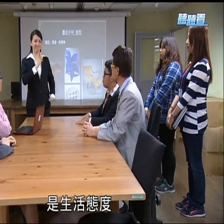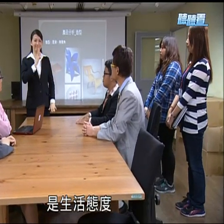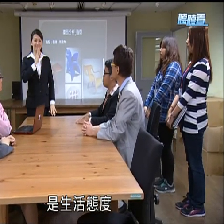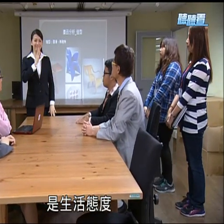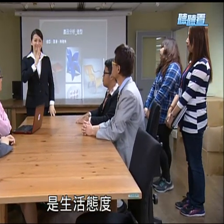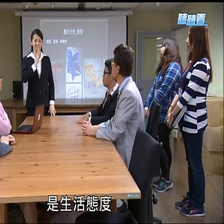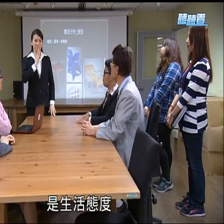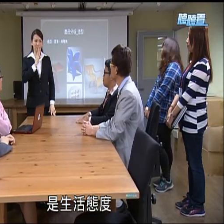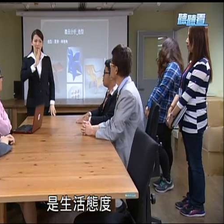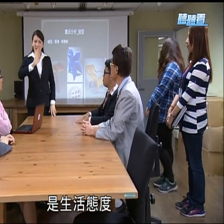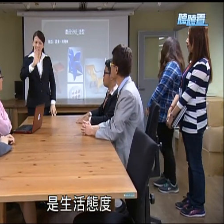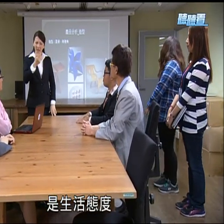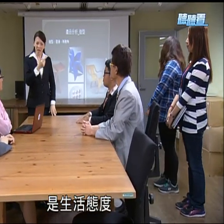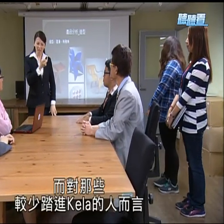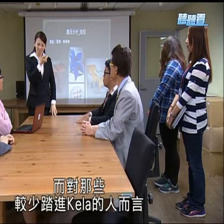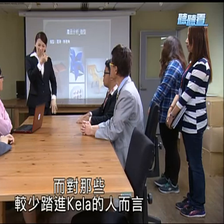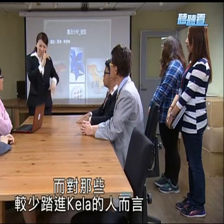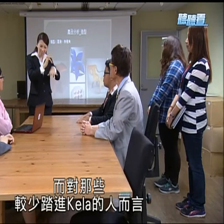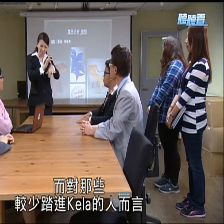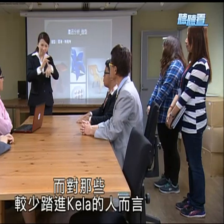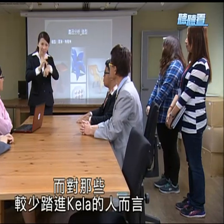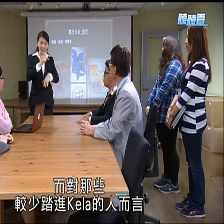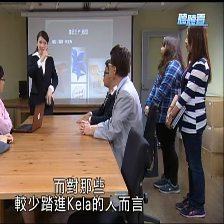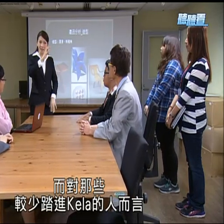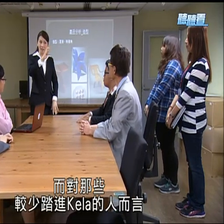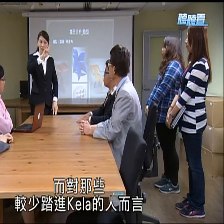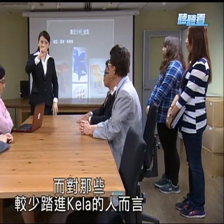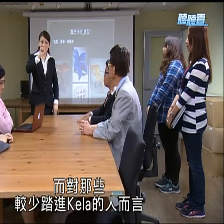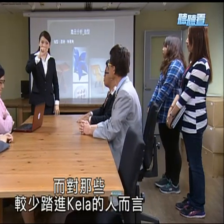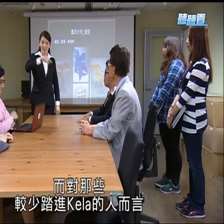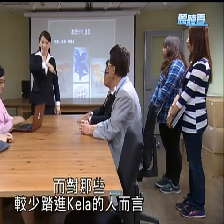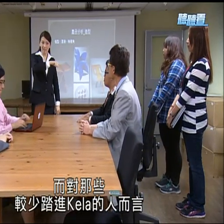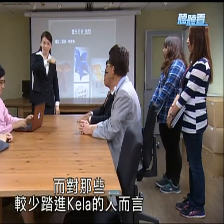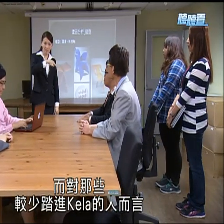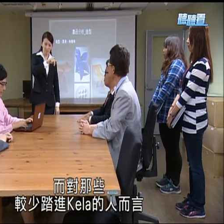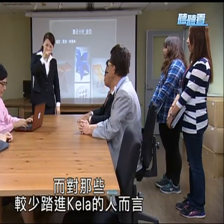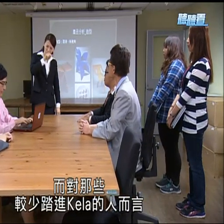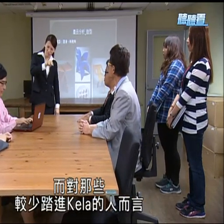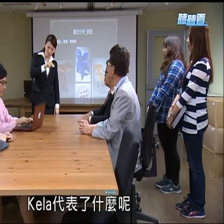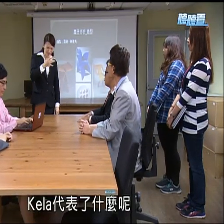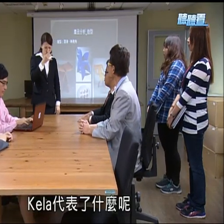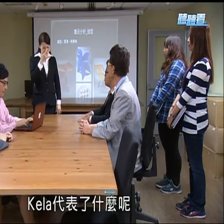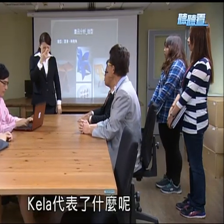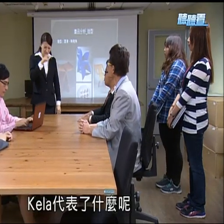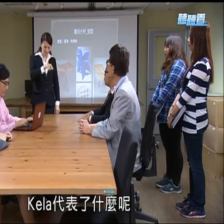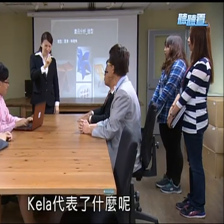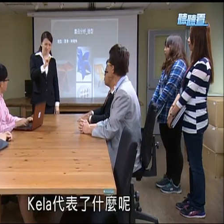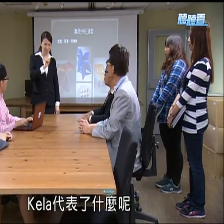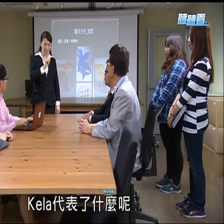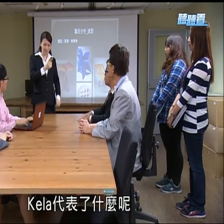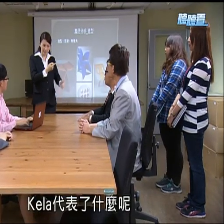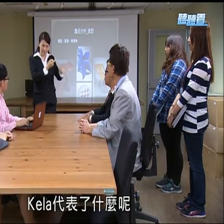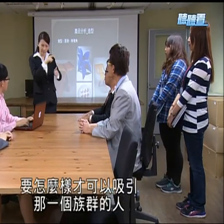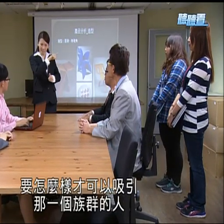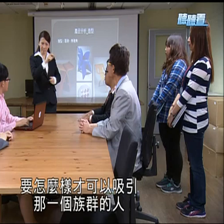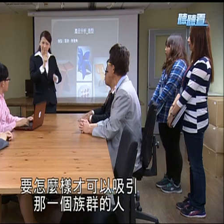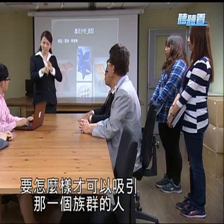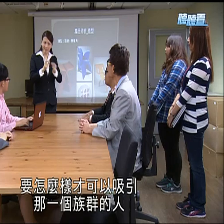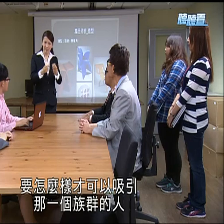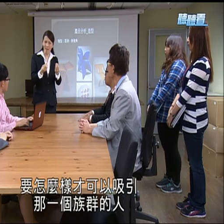度；而对那些较少踏进 Kella 的人而言 ，Kella 代表了什么呢？要怎么样才可以